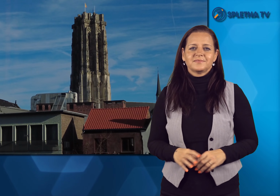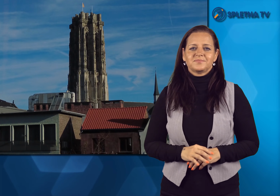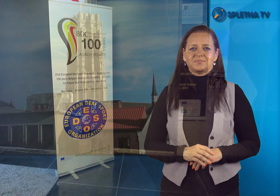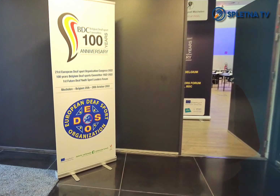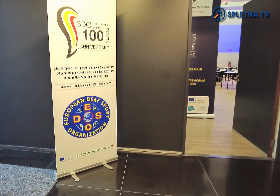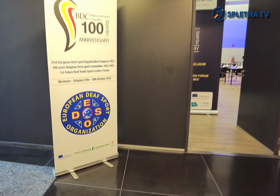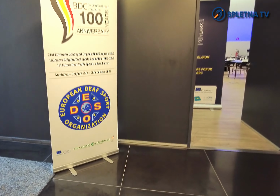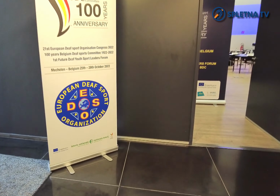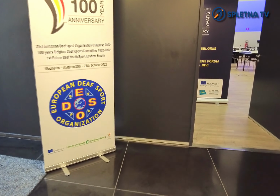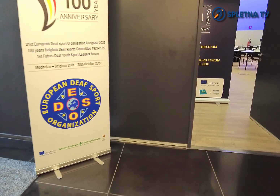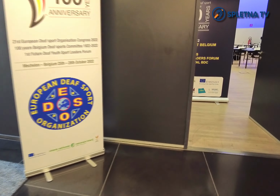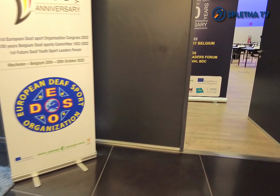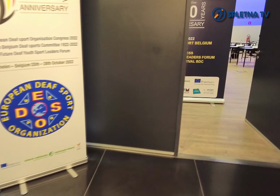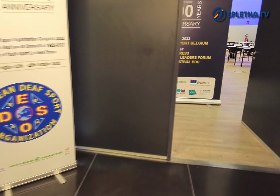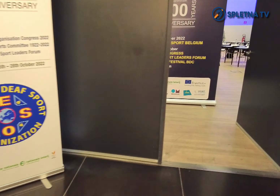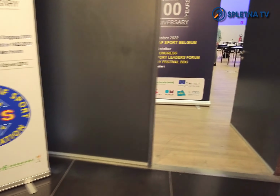Robert Žlajpa.